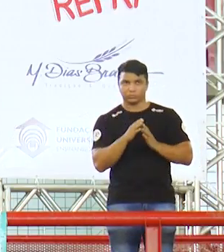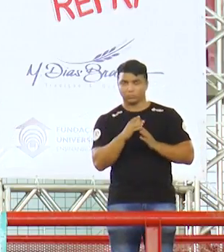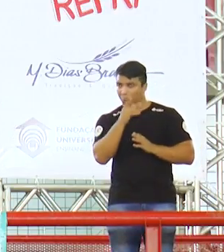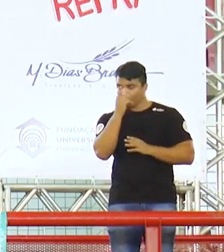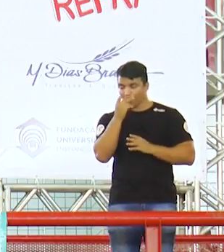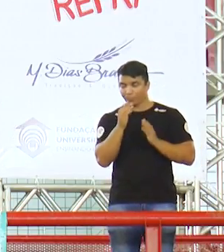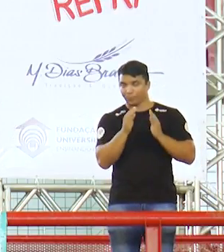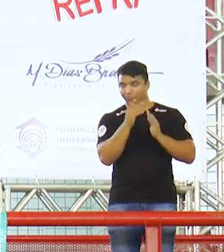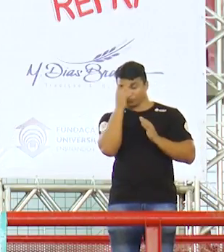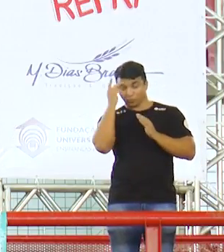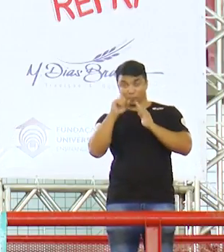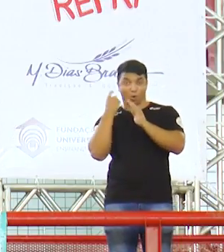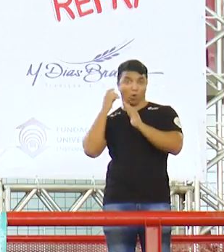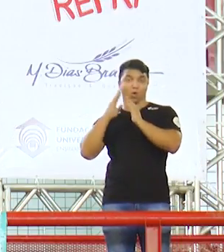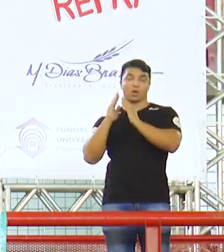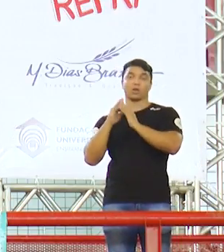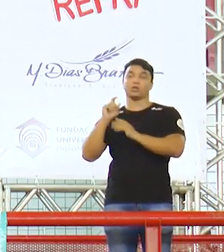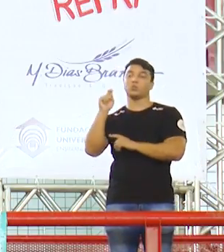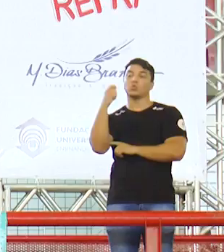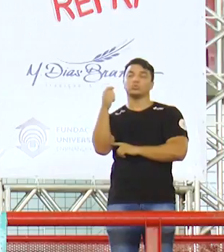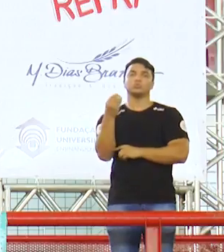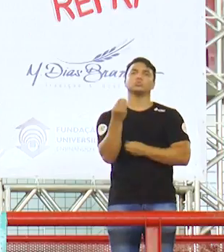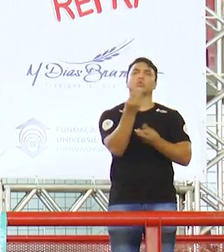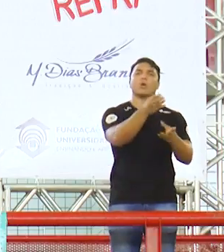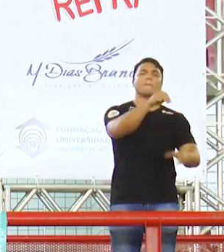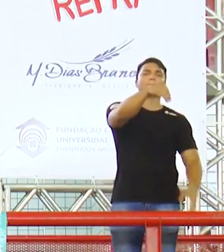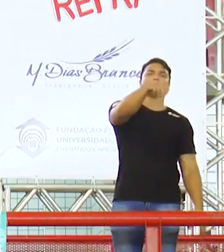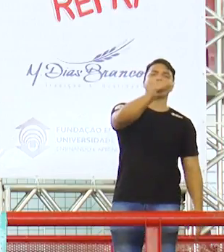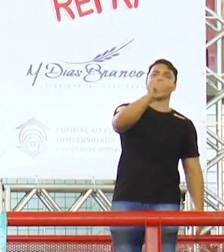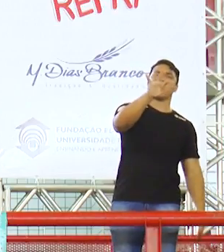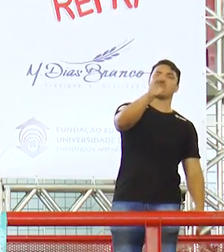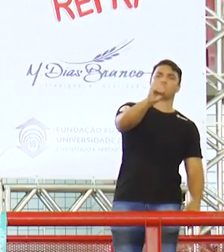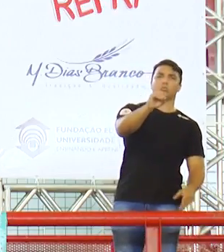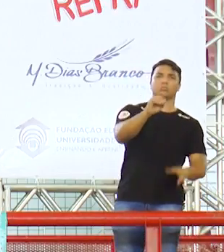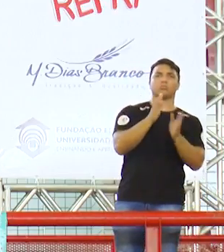Rio Grande do Sul, rebola no mato para mim, por favor.